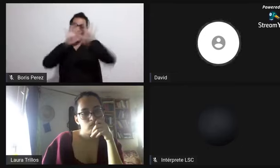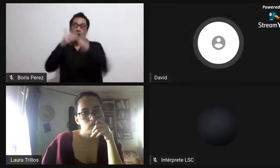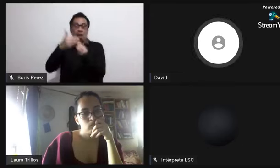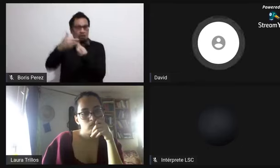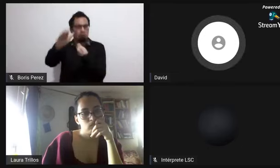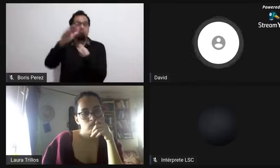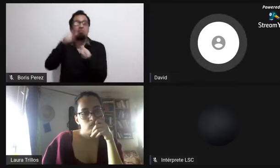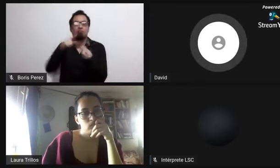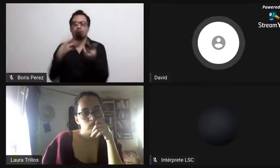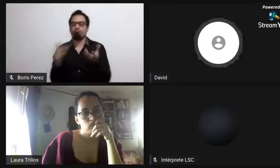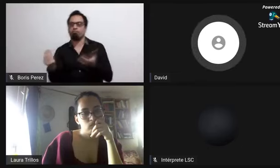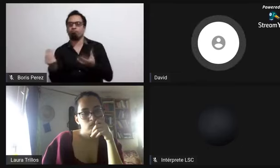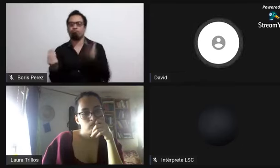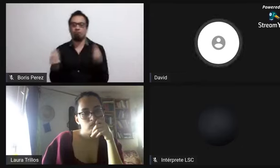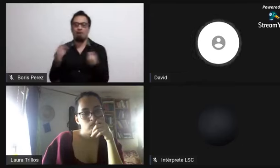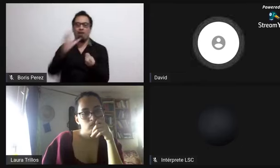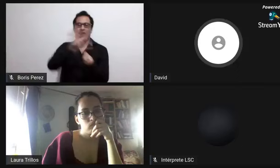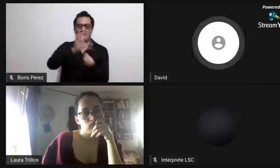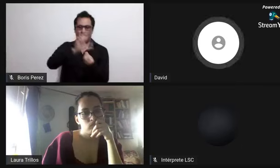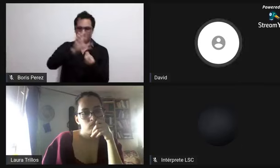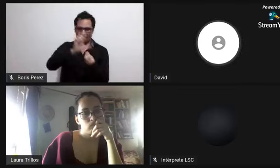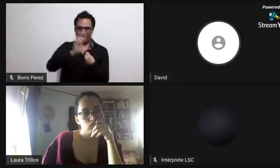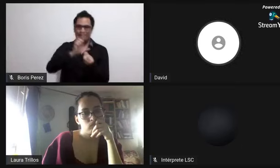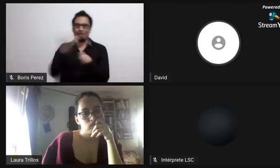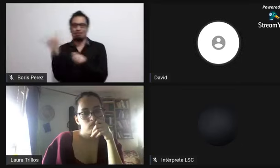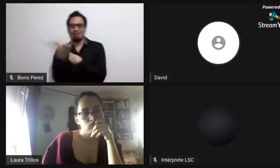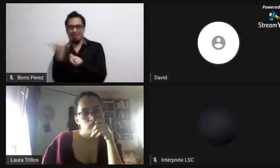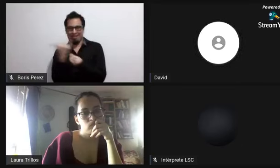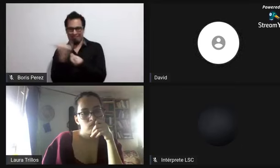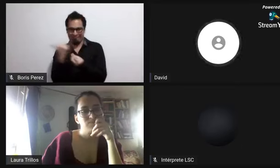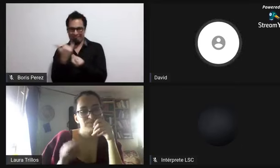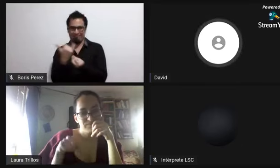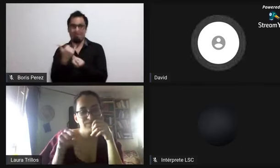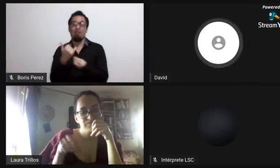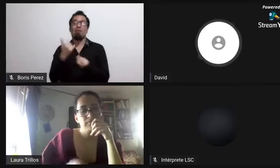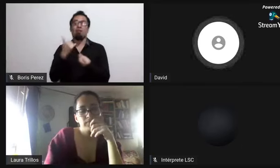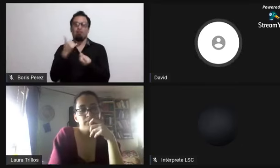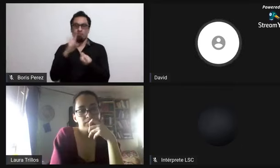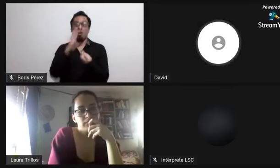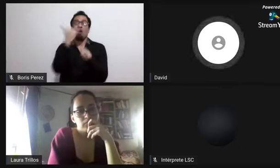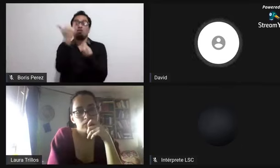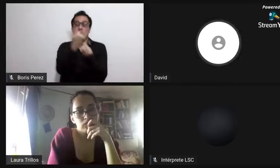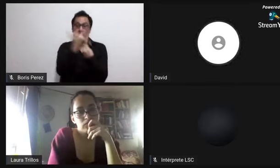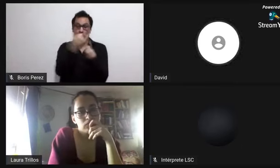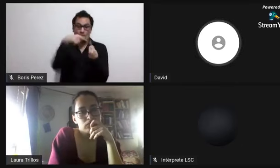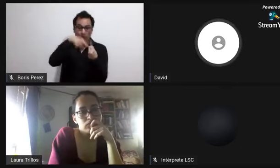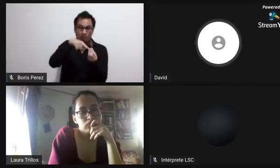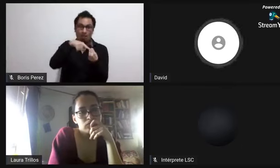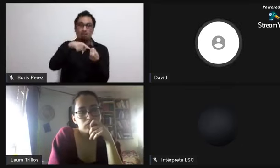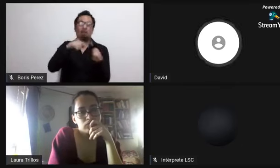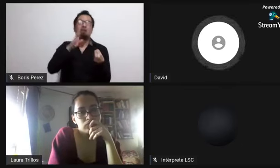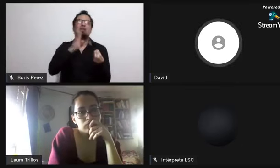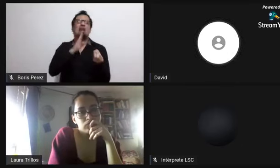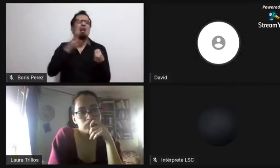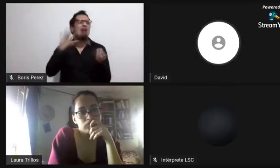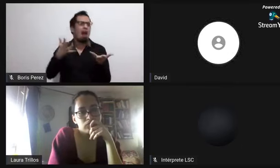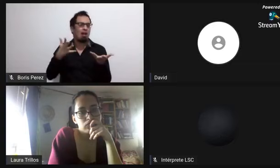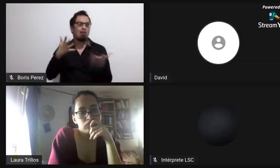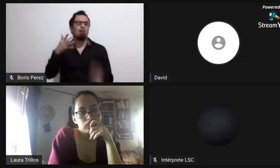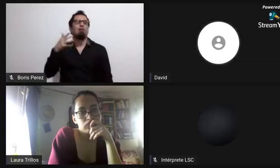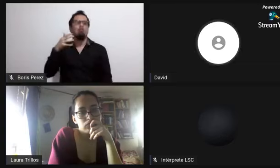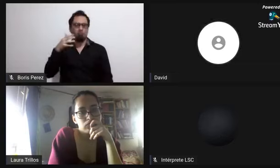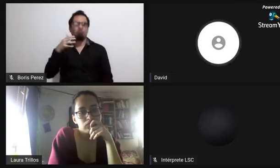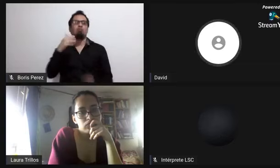1848 empiezan a darse algunas claridades de cómo es, digamos, todo este tema de la división política, empiezan a